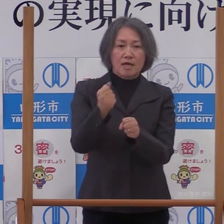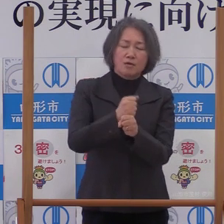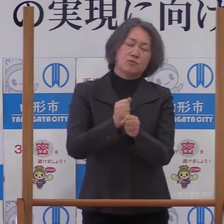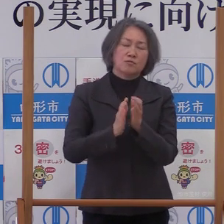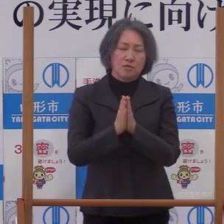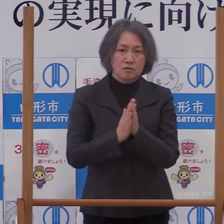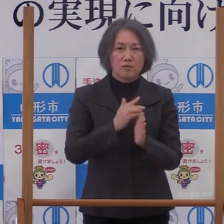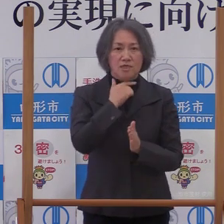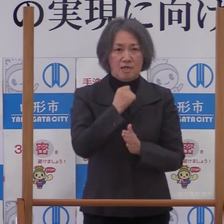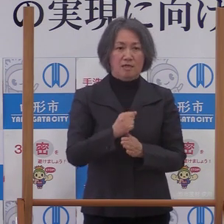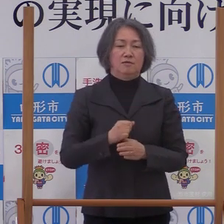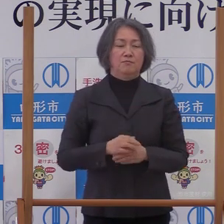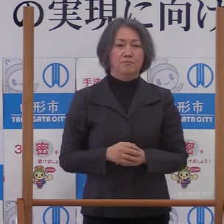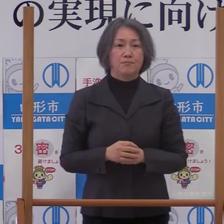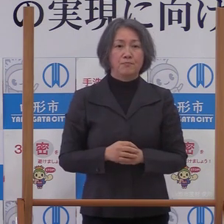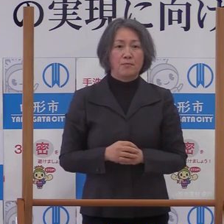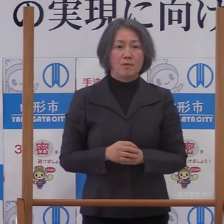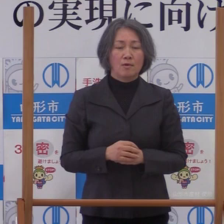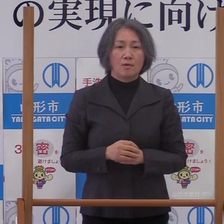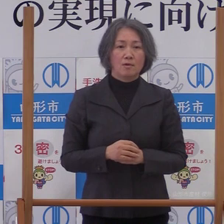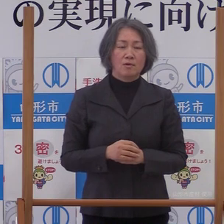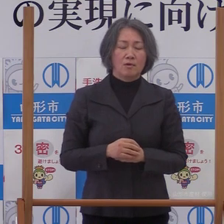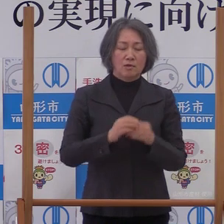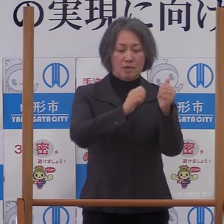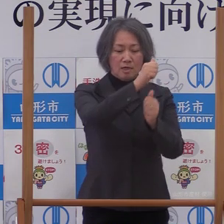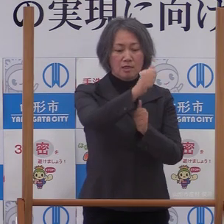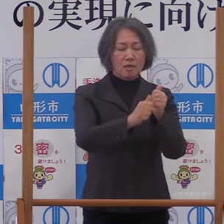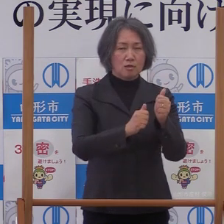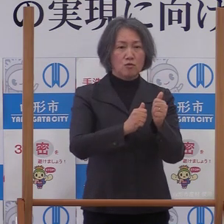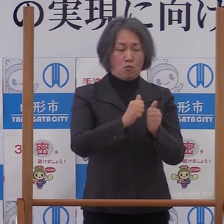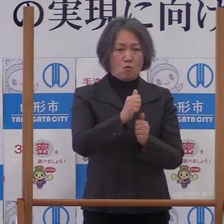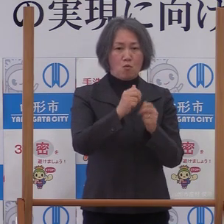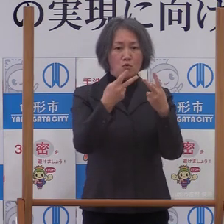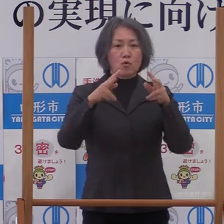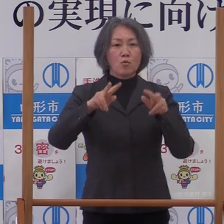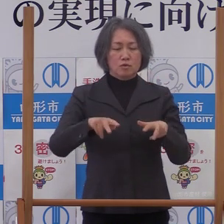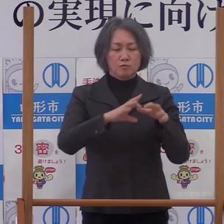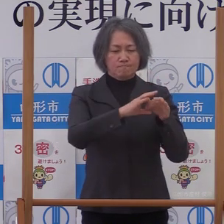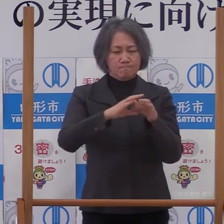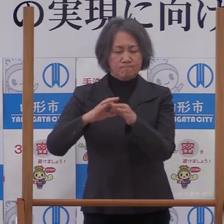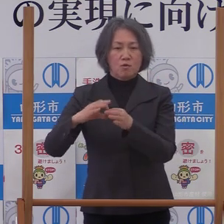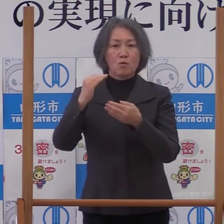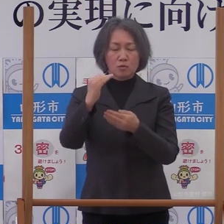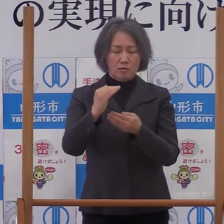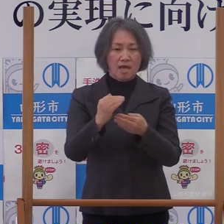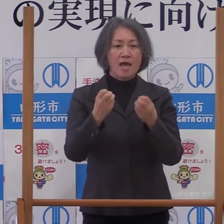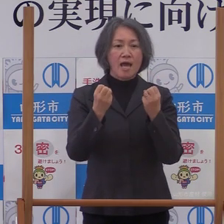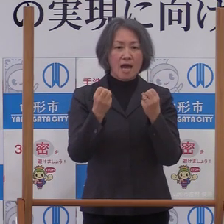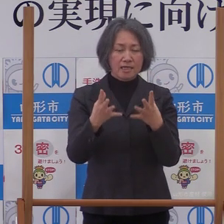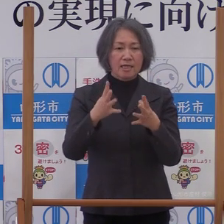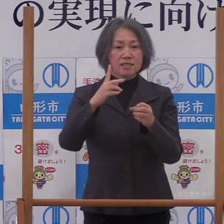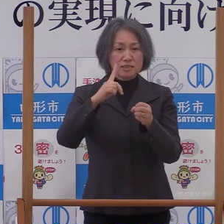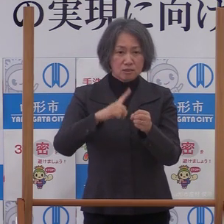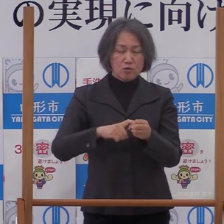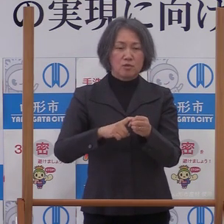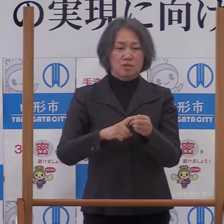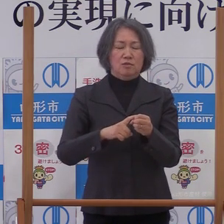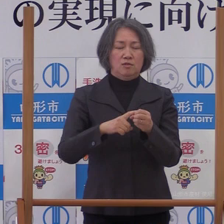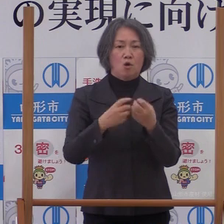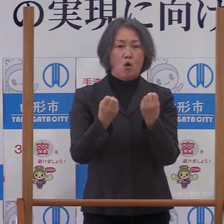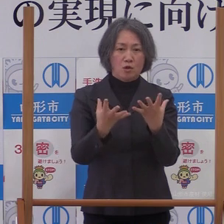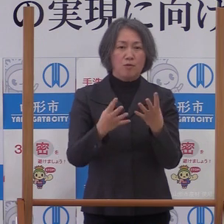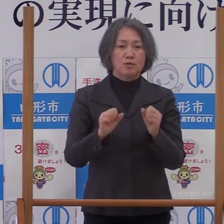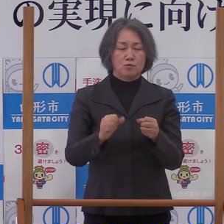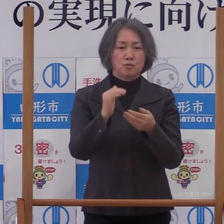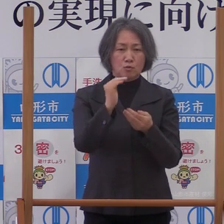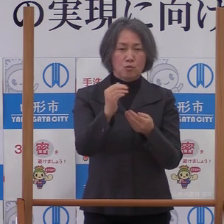たします。このように伝統行事を継続することにより、新しい年の門出を祝うことで、市民の皆様